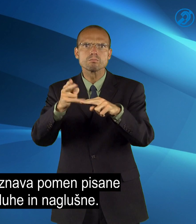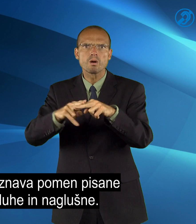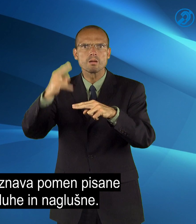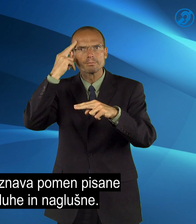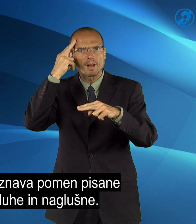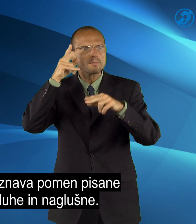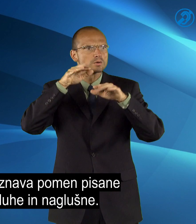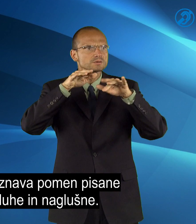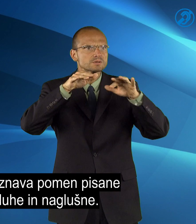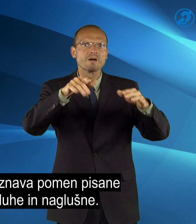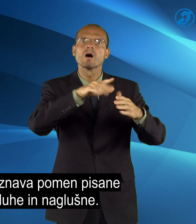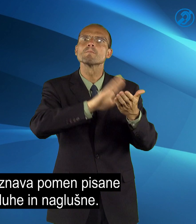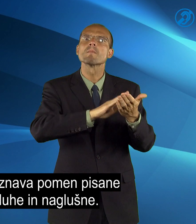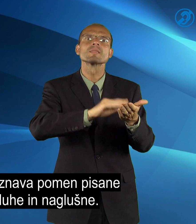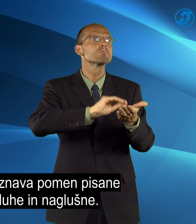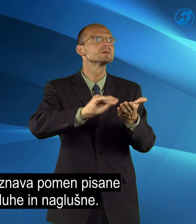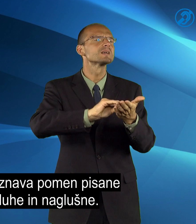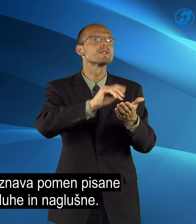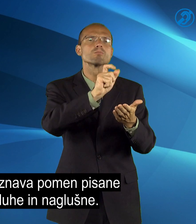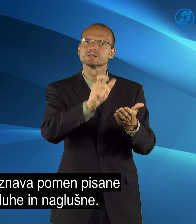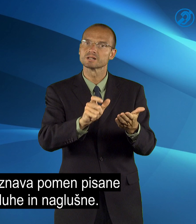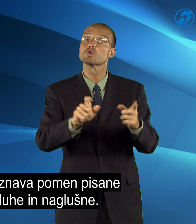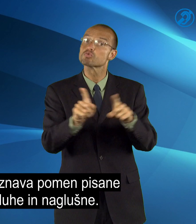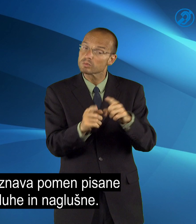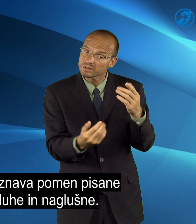prepoznava pomen pisane besede tudi za gluhe in naglušne.